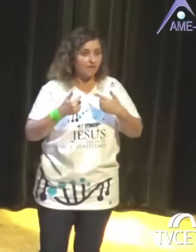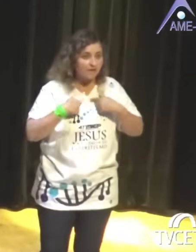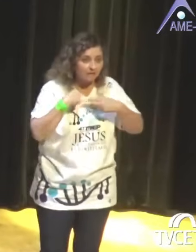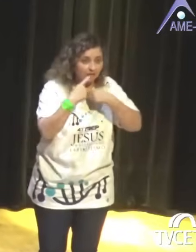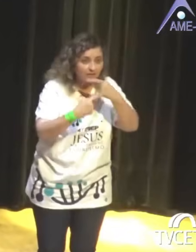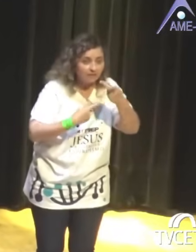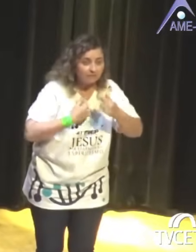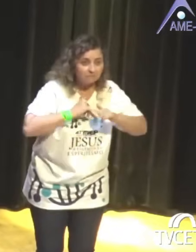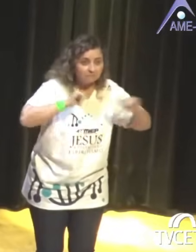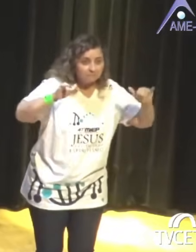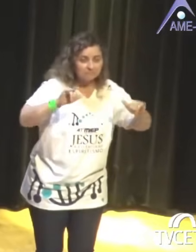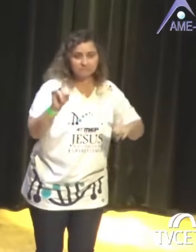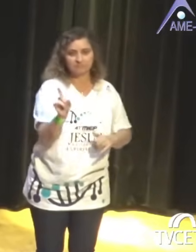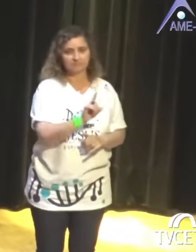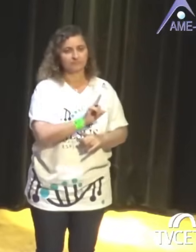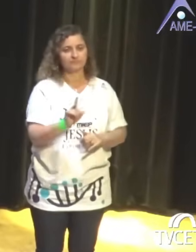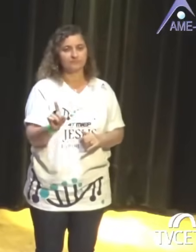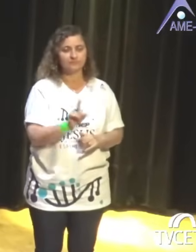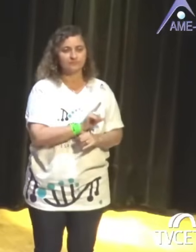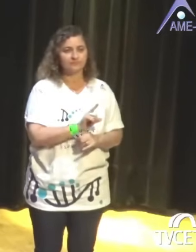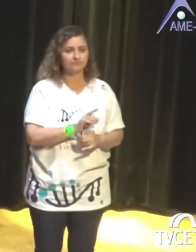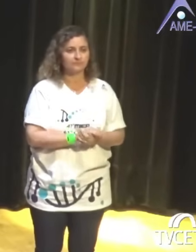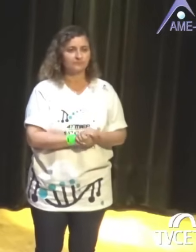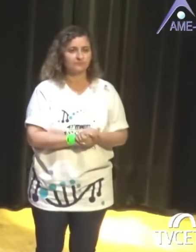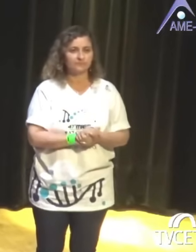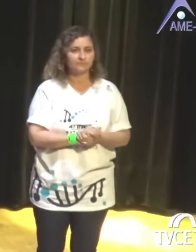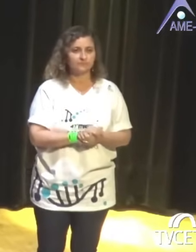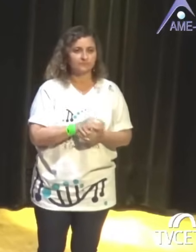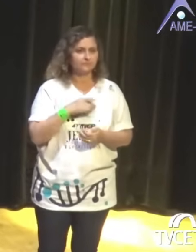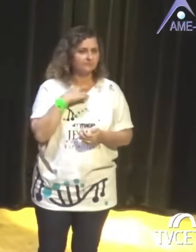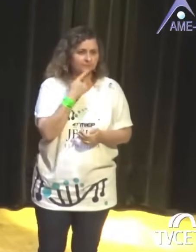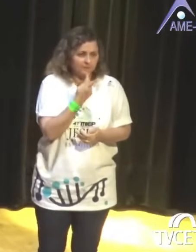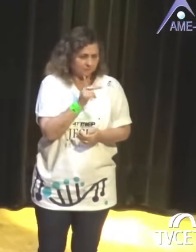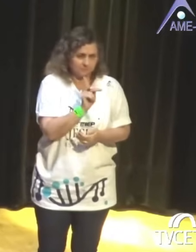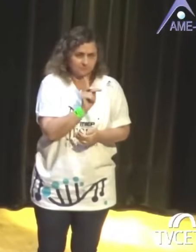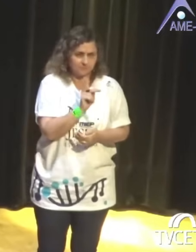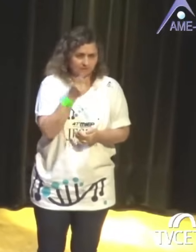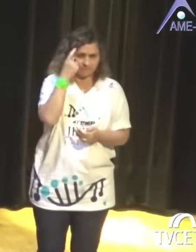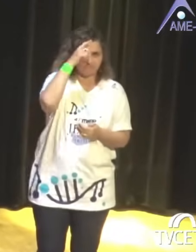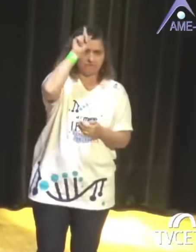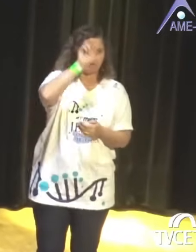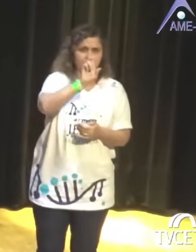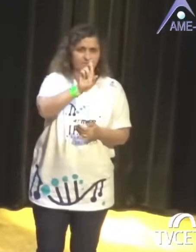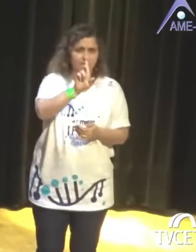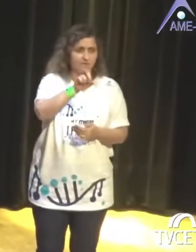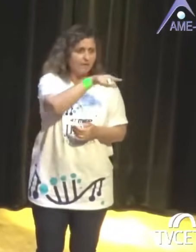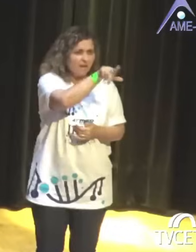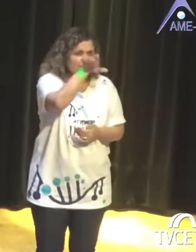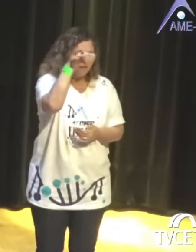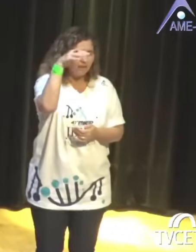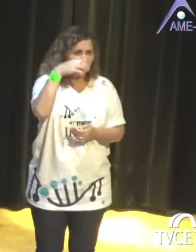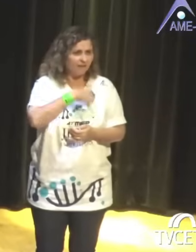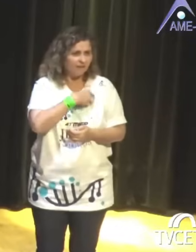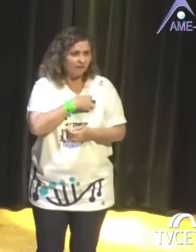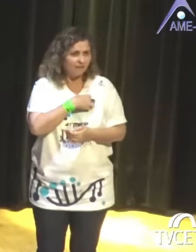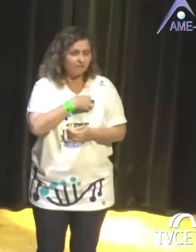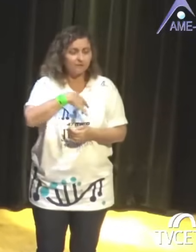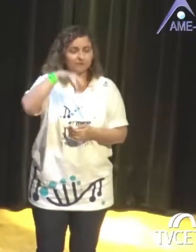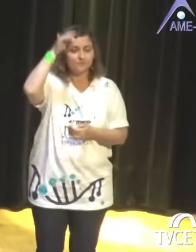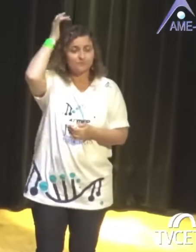falando isso não fui eu que falei isso se você tá com raiva culpa de